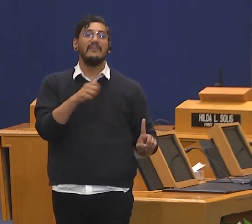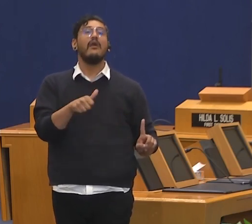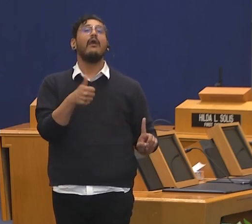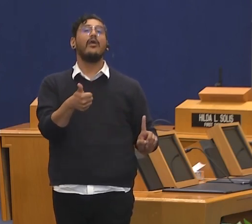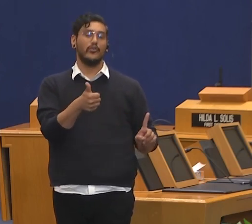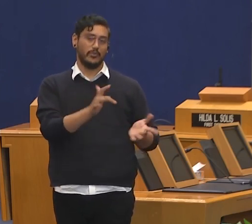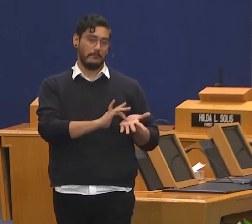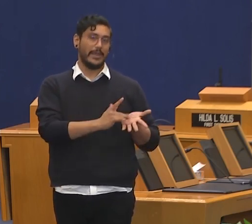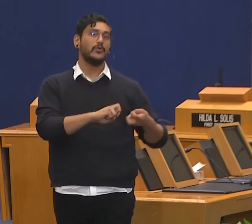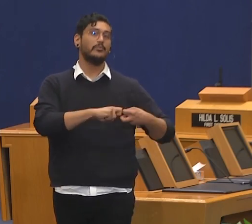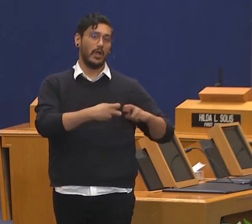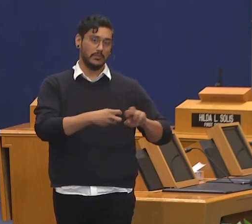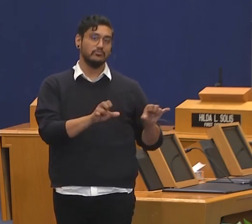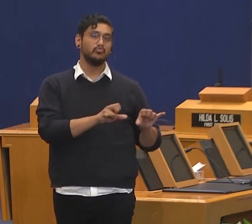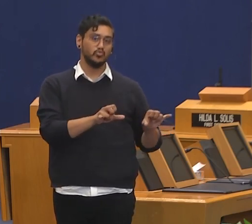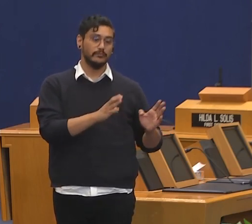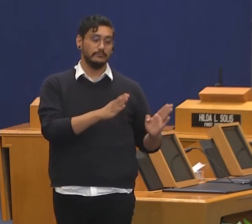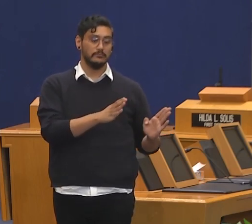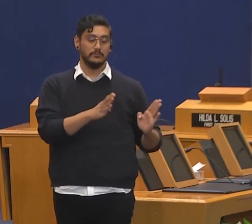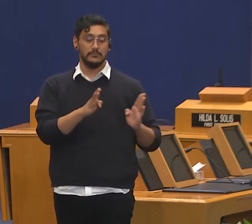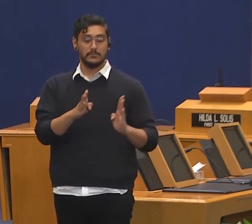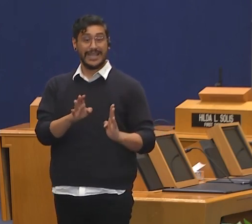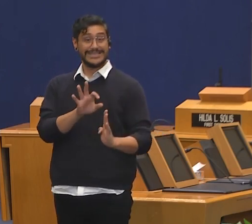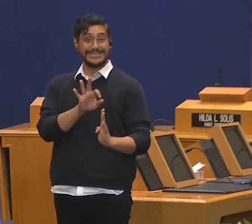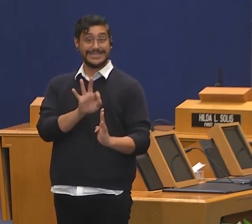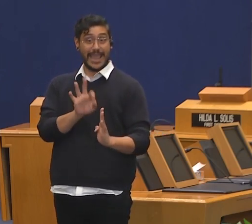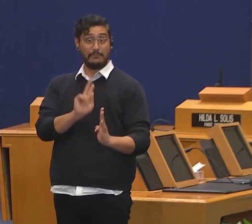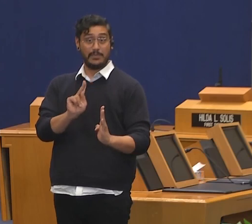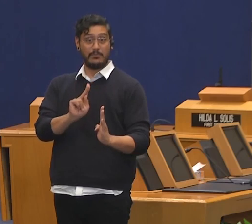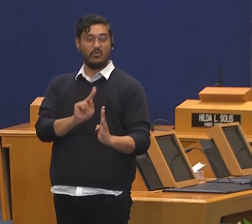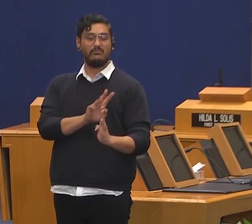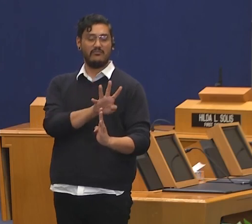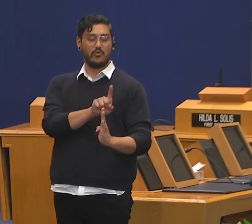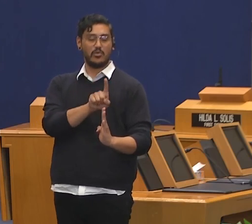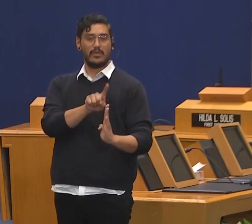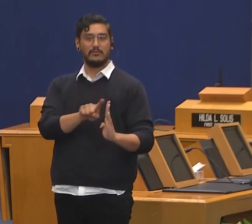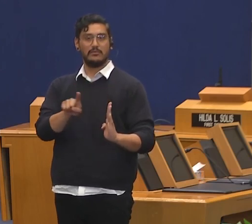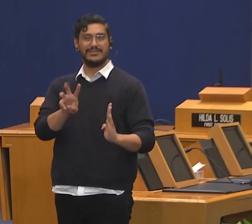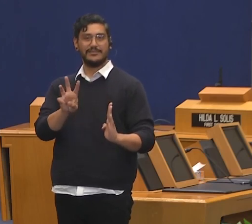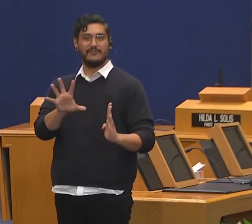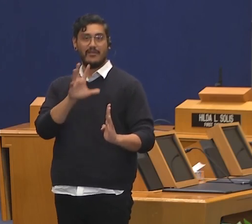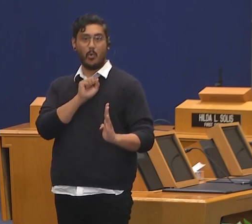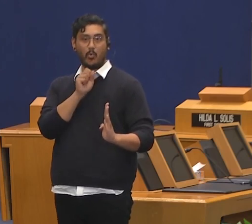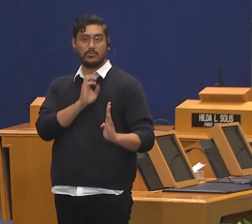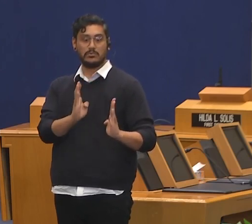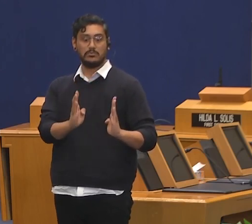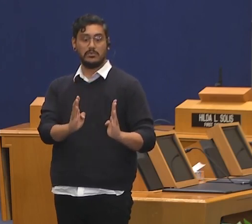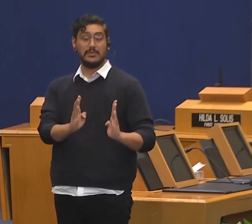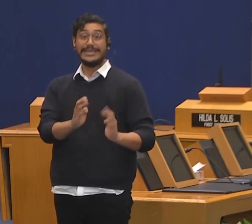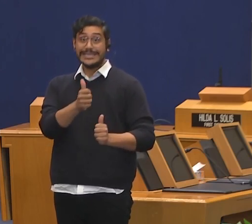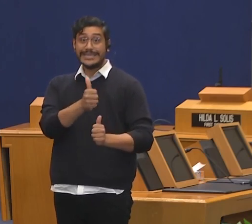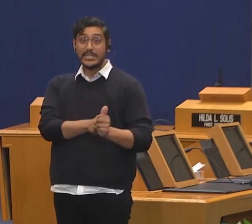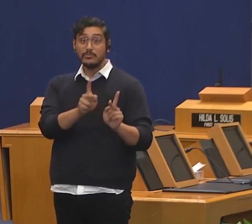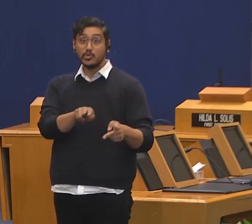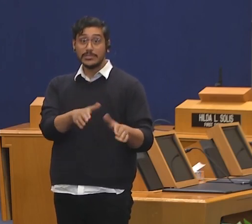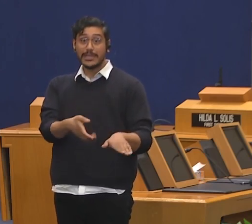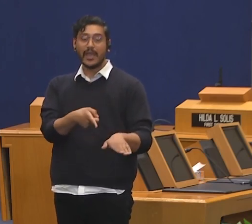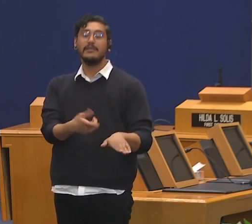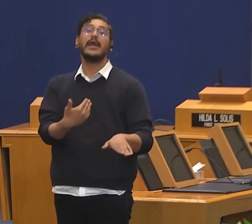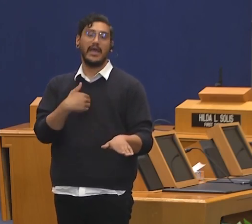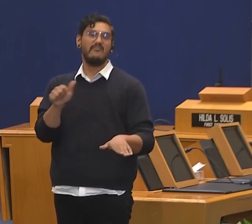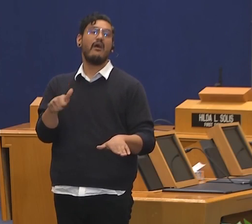salud. Las 9 personas tenían entre 41 a 65 años y todas personas tenían condiciones delicadas de